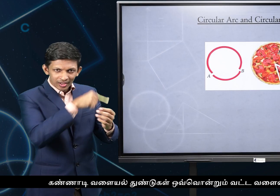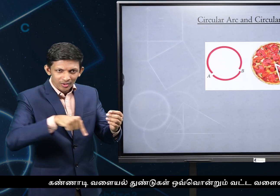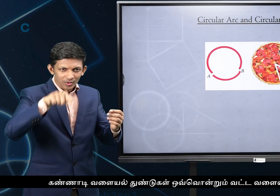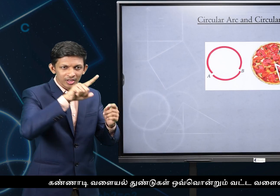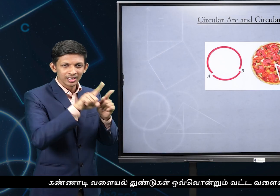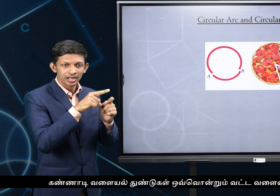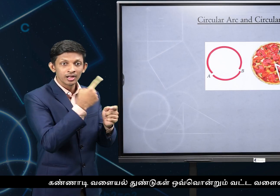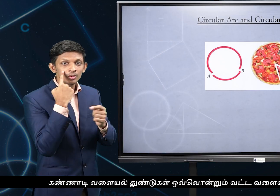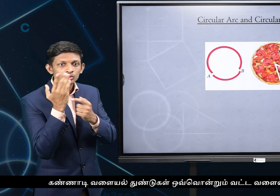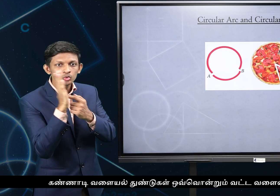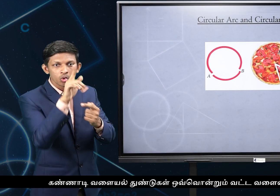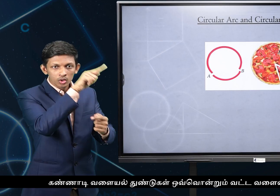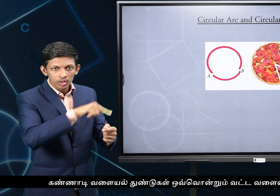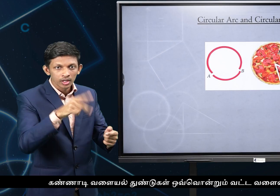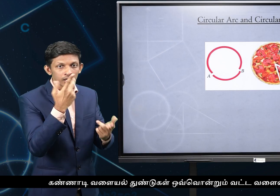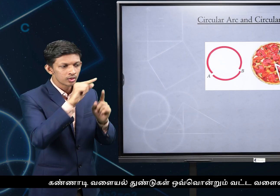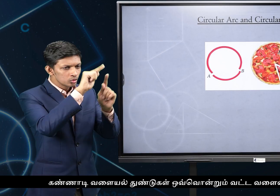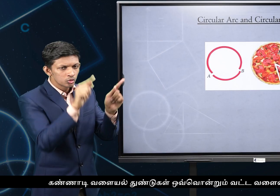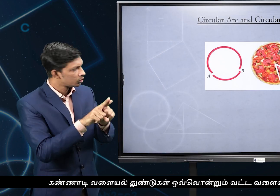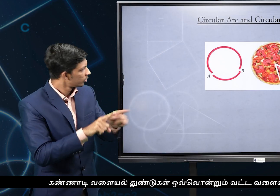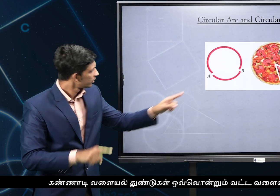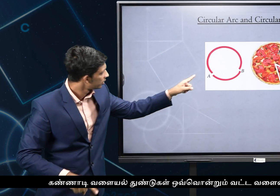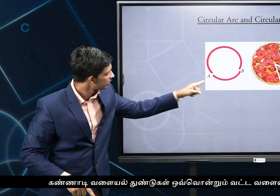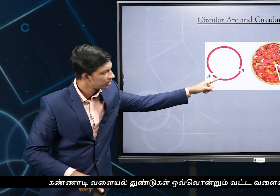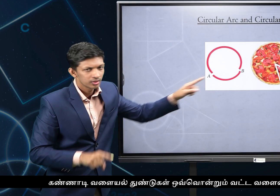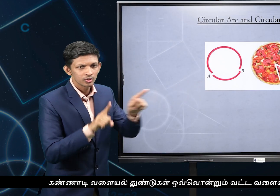துண்டுகள் ஒவ்வொன்றும் வட்ட வளைவுகளை குறிக்கின்றன.